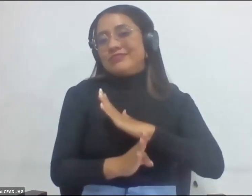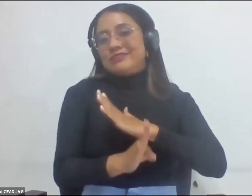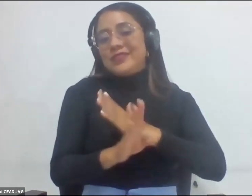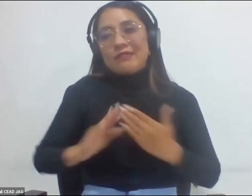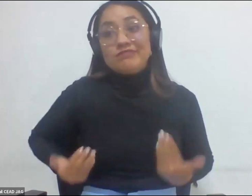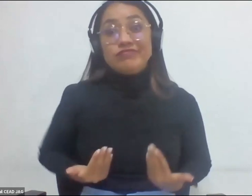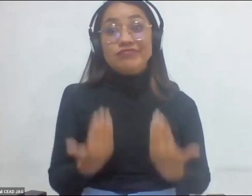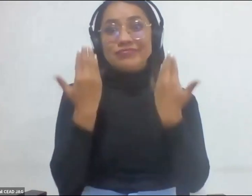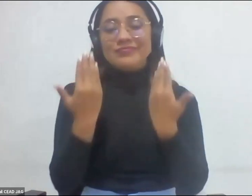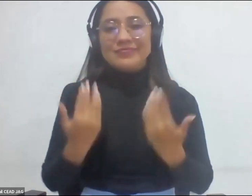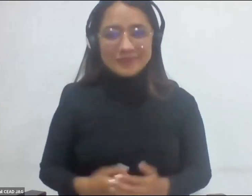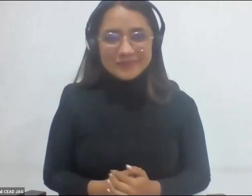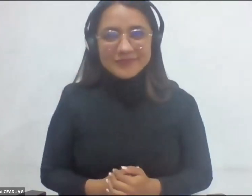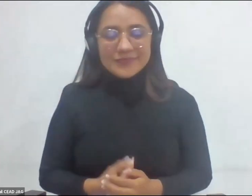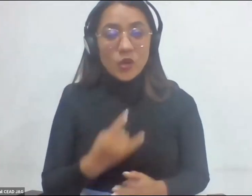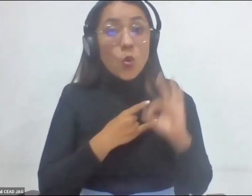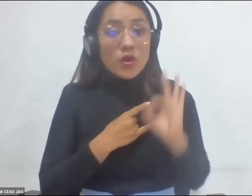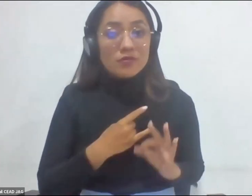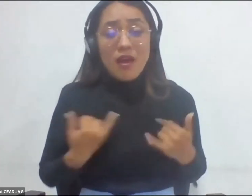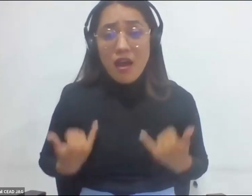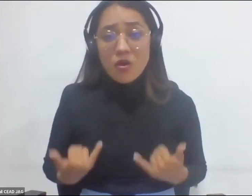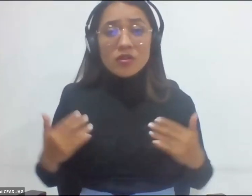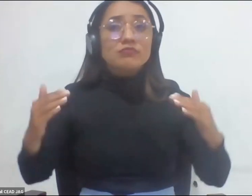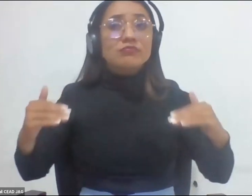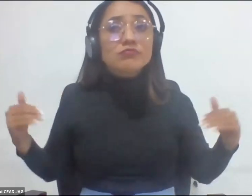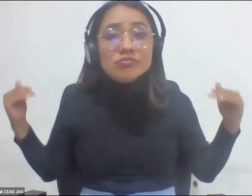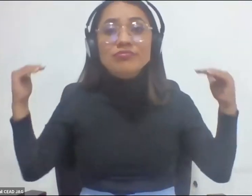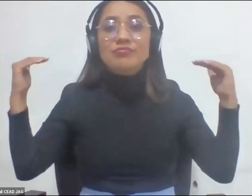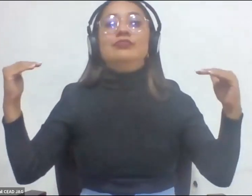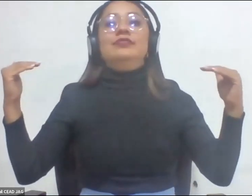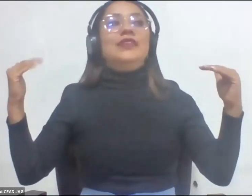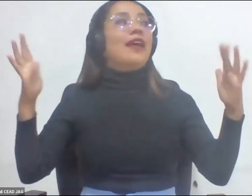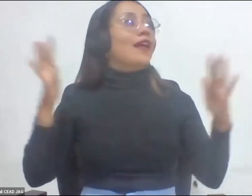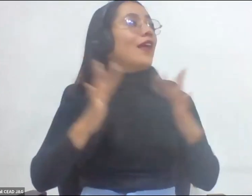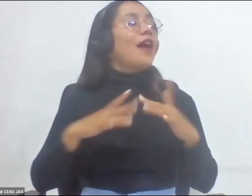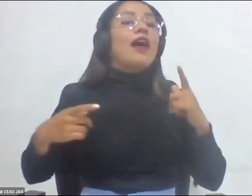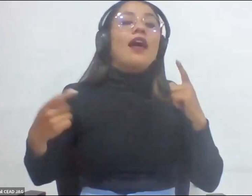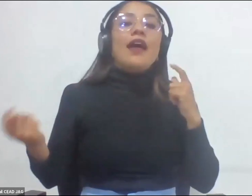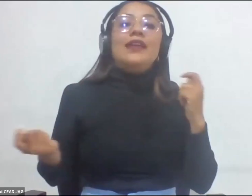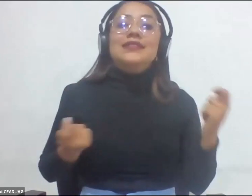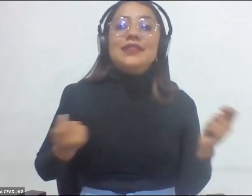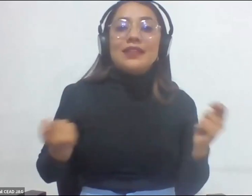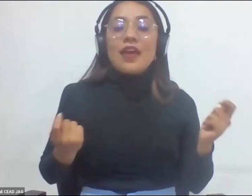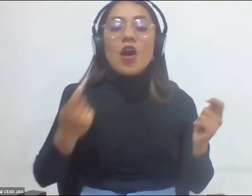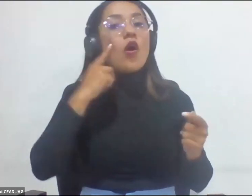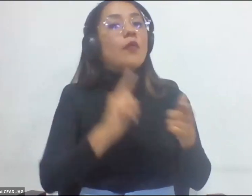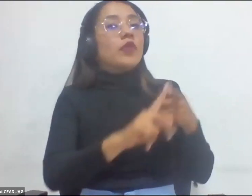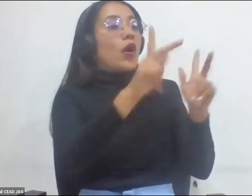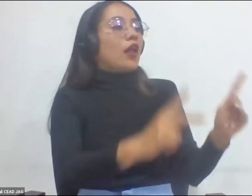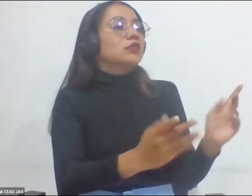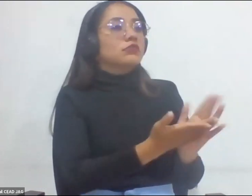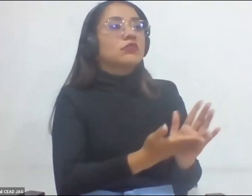lo tanto la universidad está la vanguardia en las estrategias que ha implementado para que el estudiante tenga un